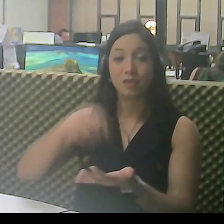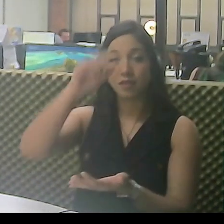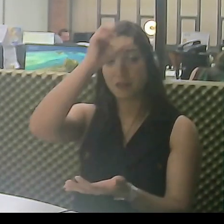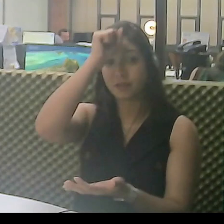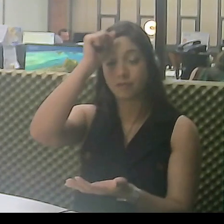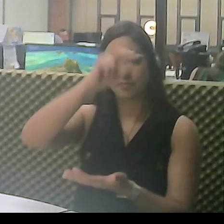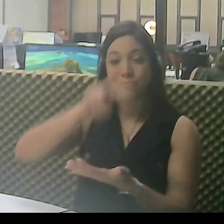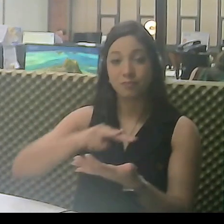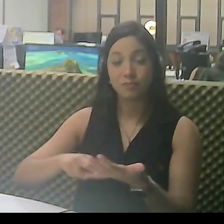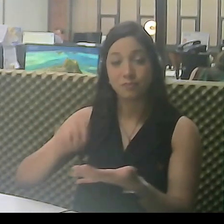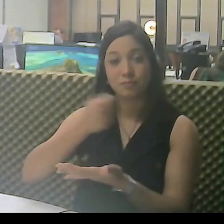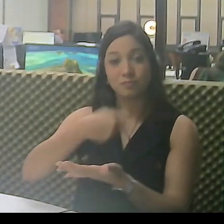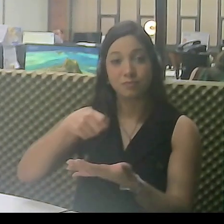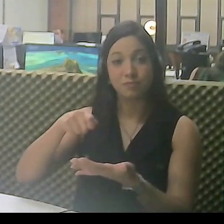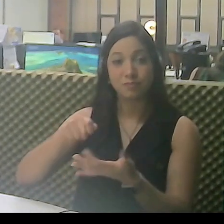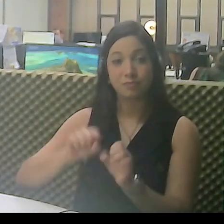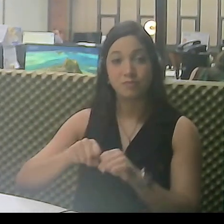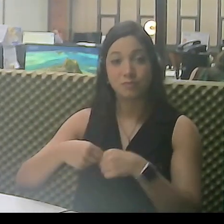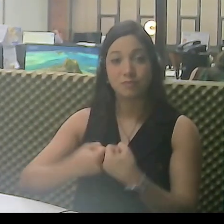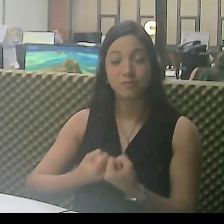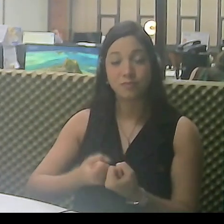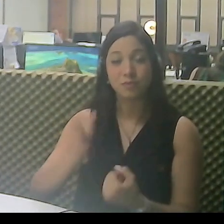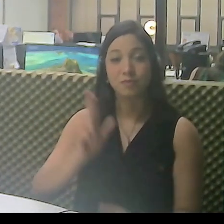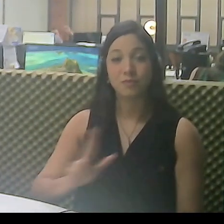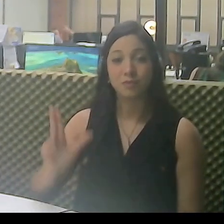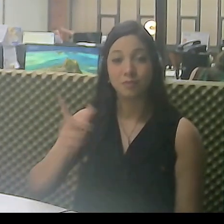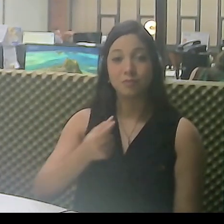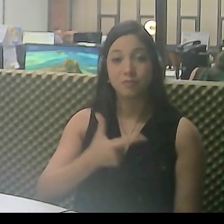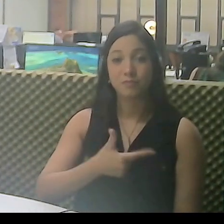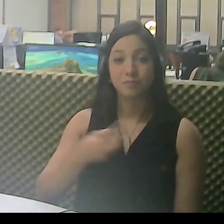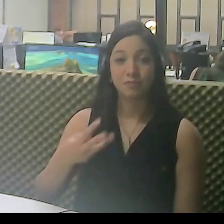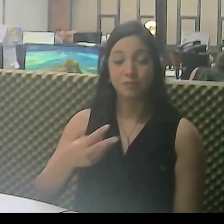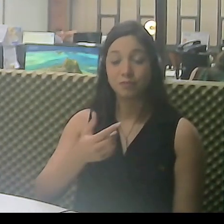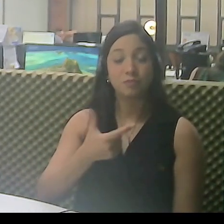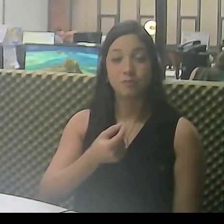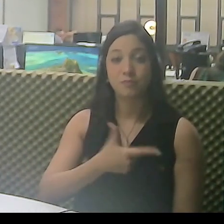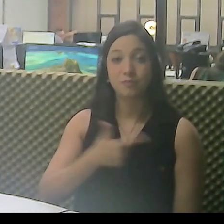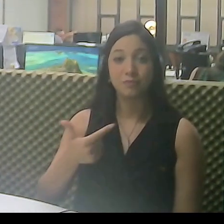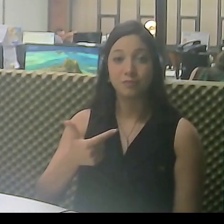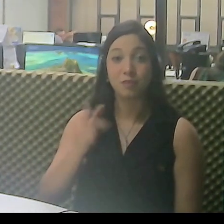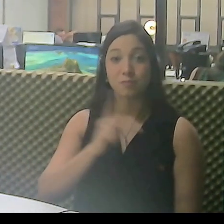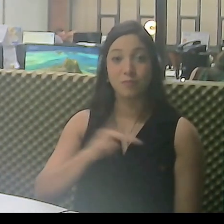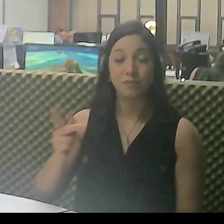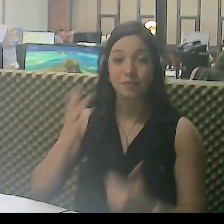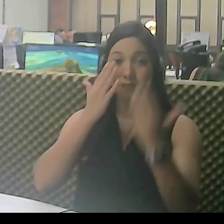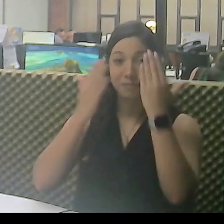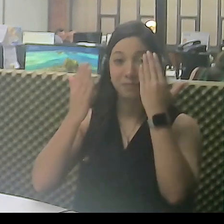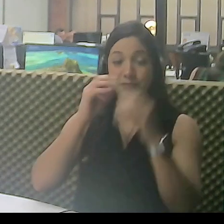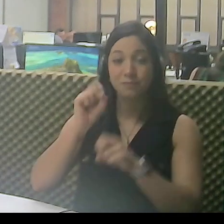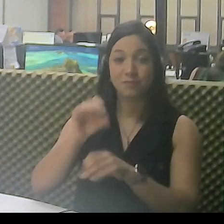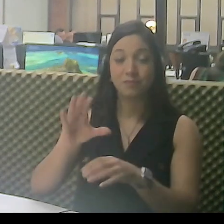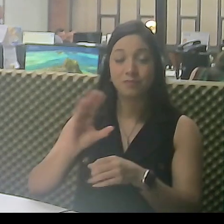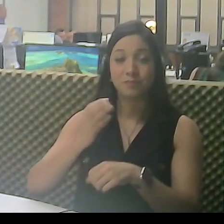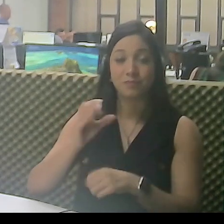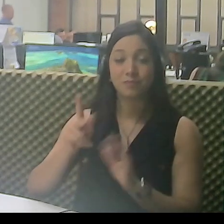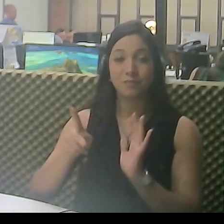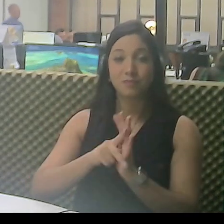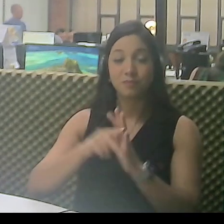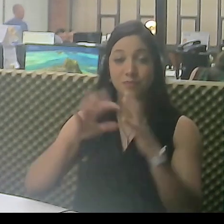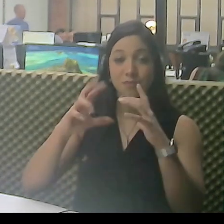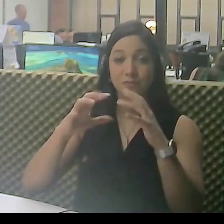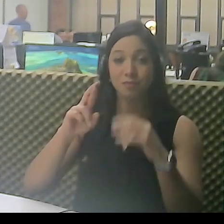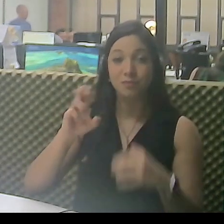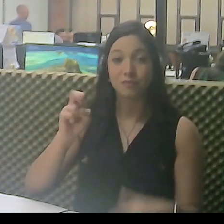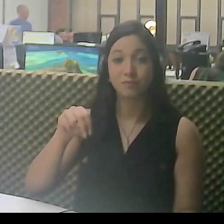os resultados de Uberlândia em 2022. O professor, psicólogo educacional e cientista cognitivo